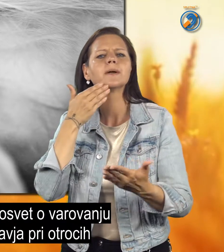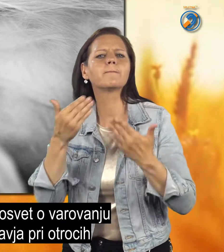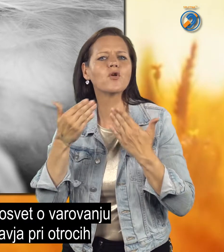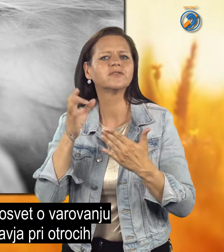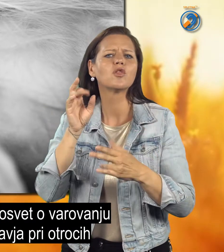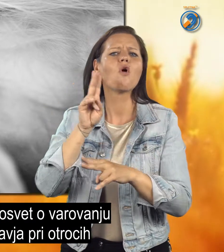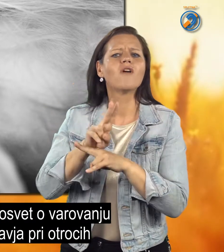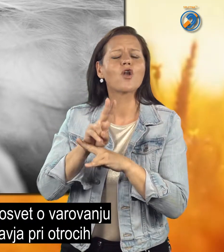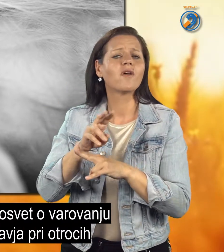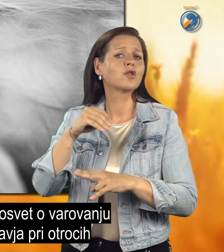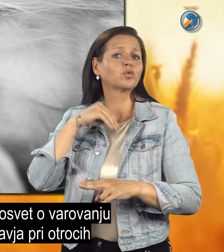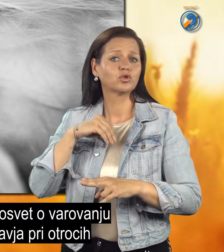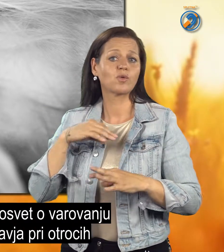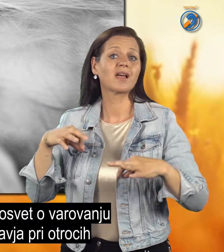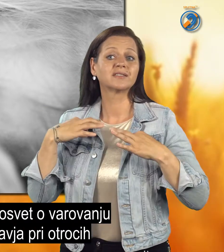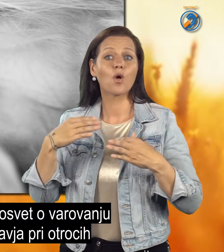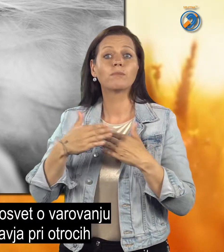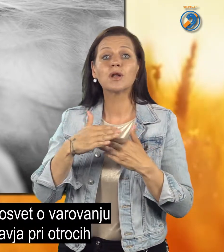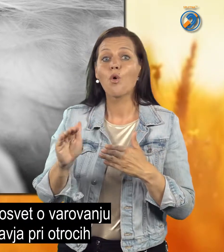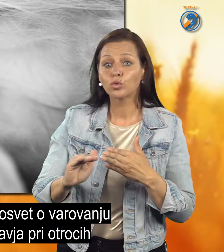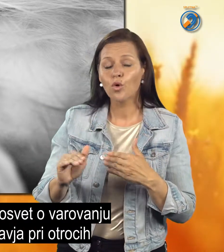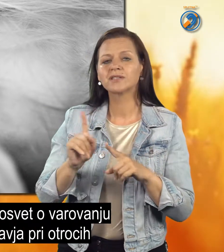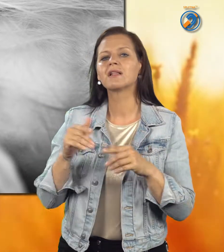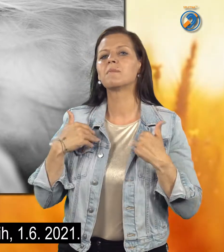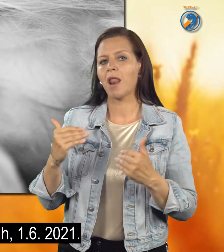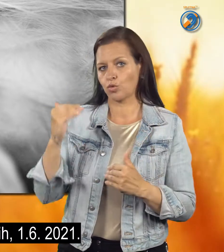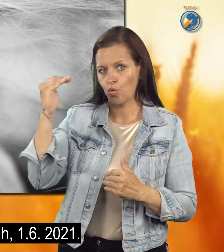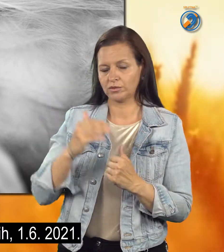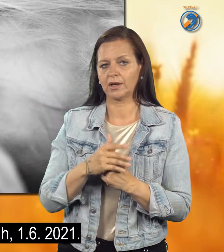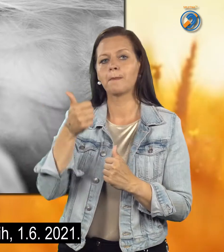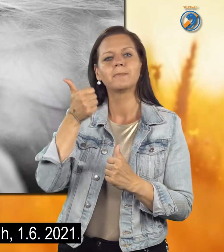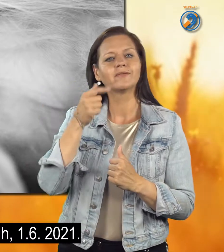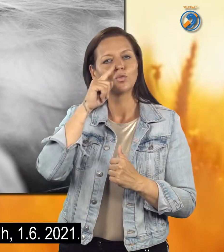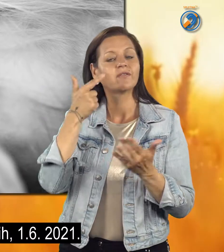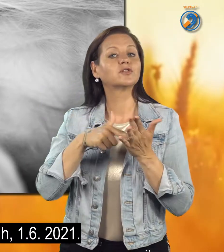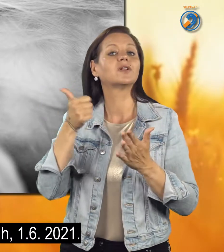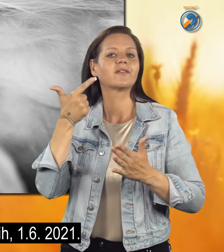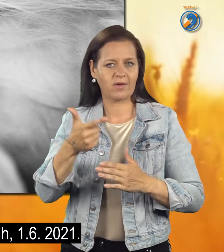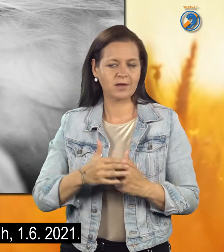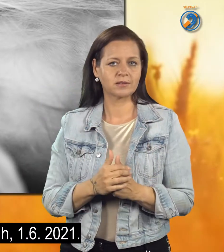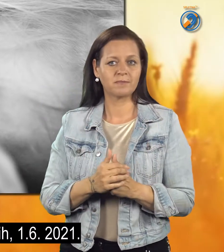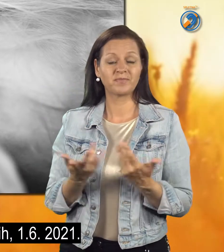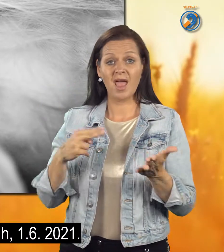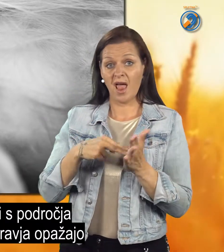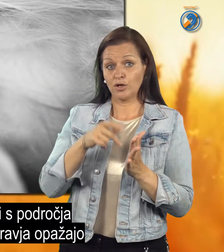ter medresorski posvet o varovanju duševnega zdravja pri otrocih in mladostnikih 1.